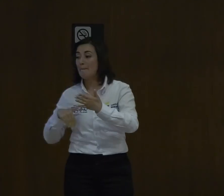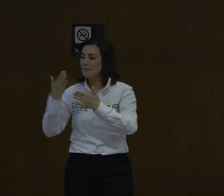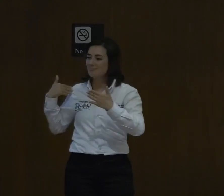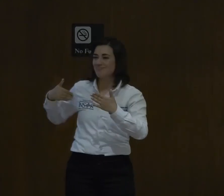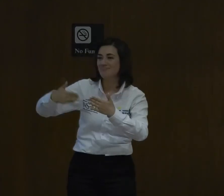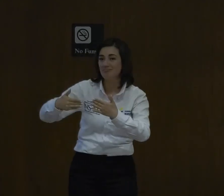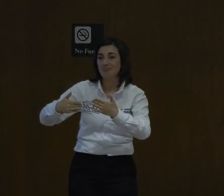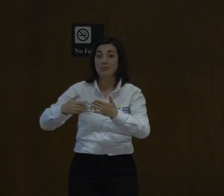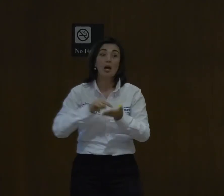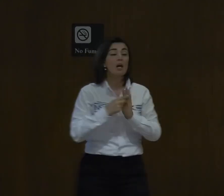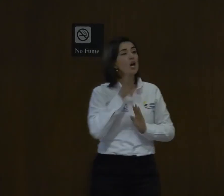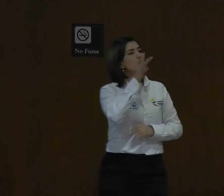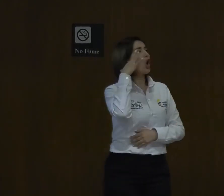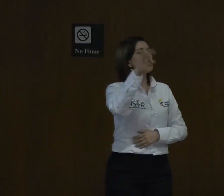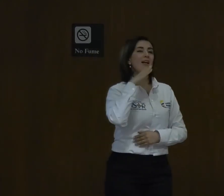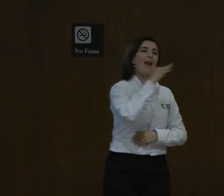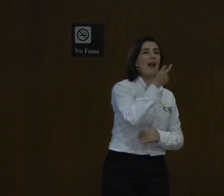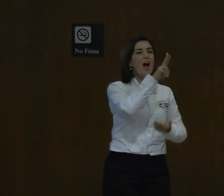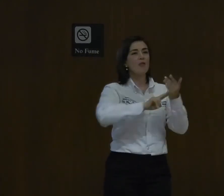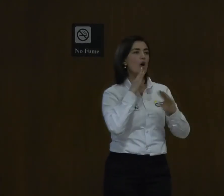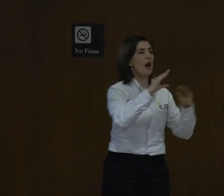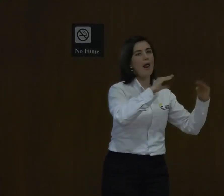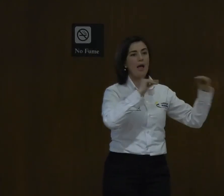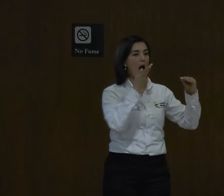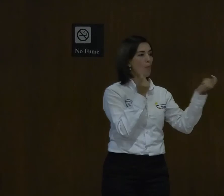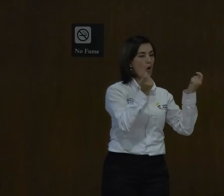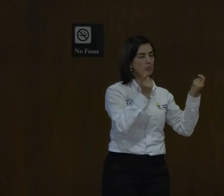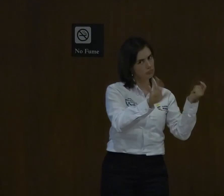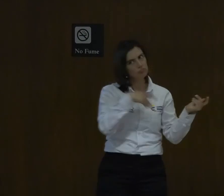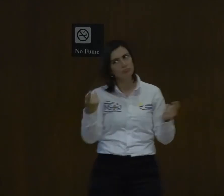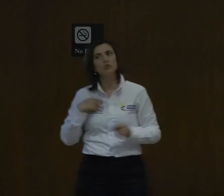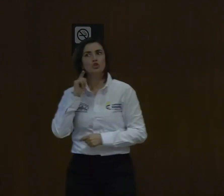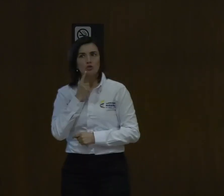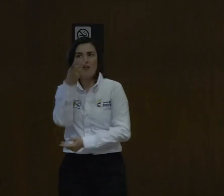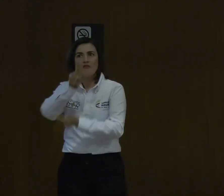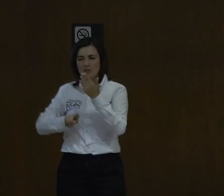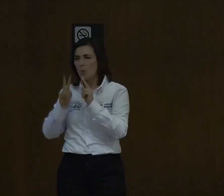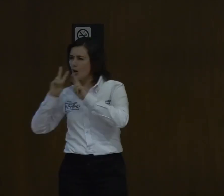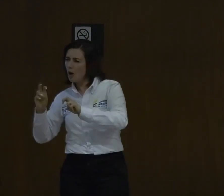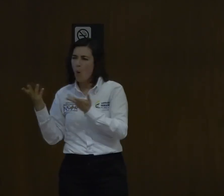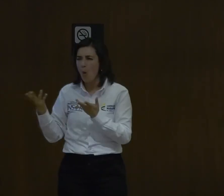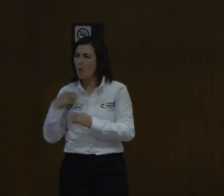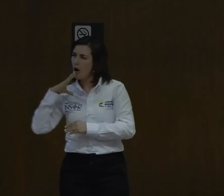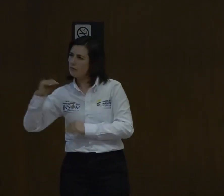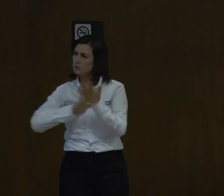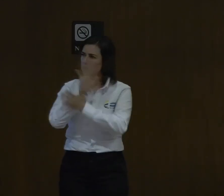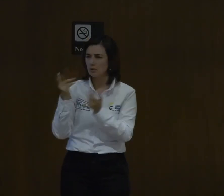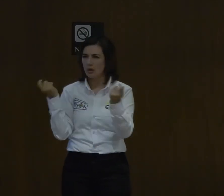estudiar solamente a los bilingües oyentes, sino tenemos que incluir también a los bilingües sordos. Y esto